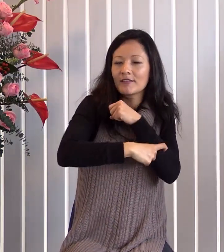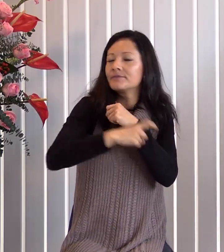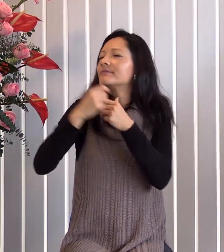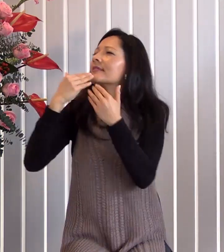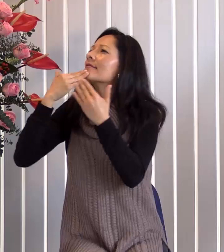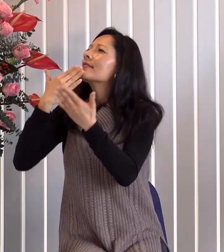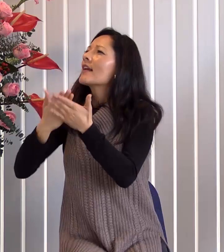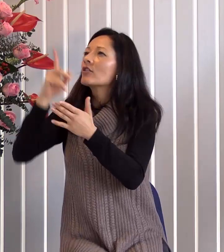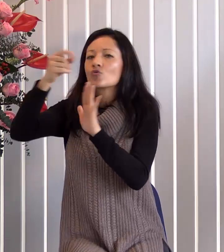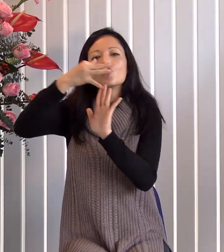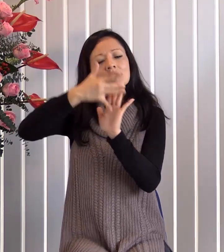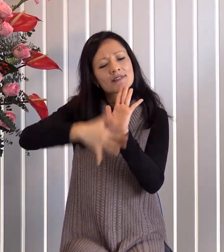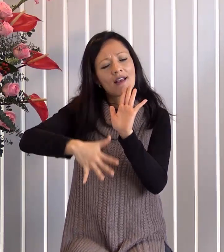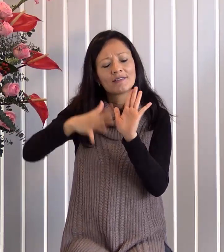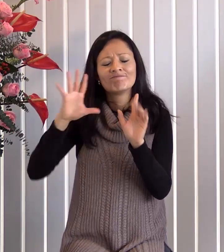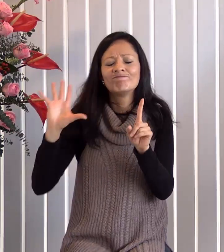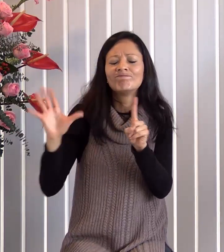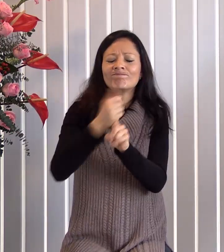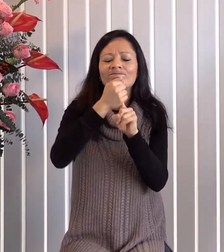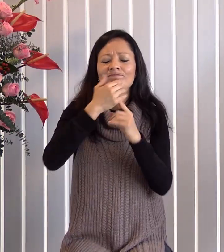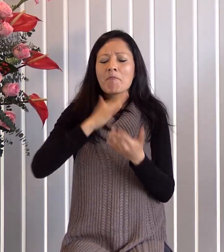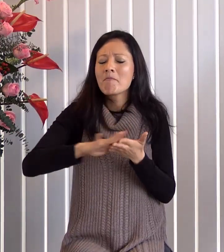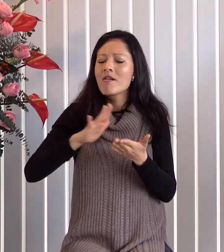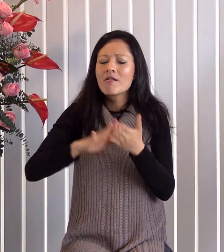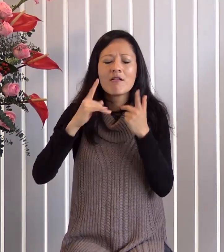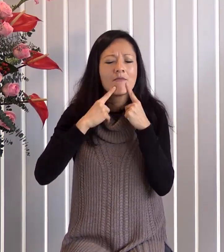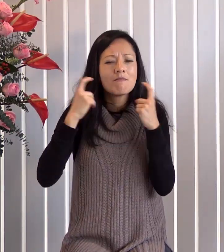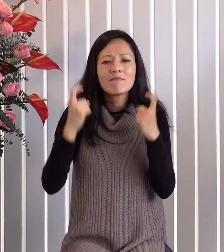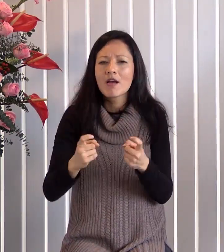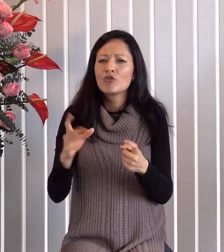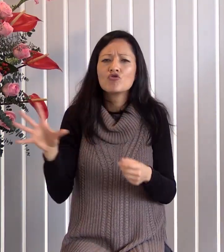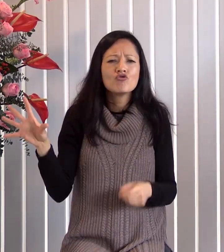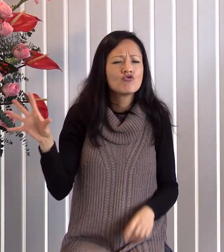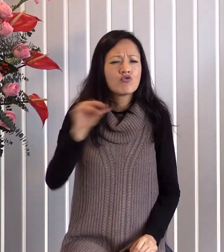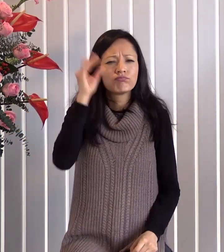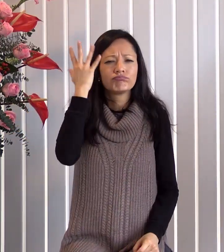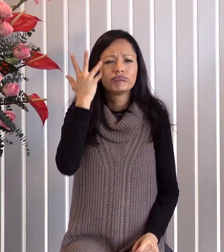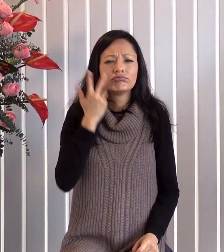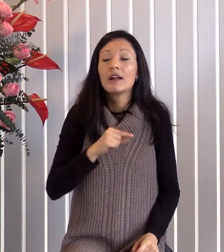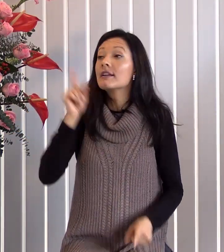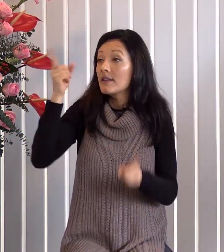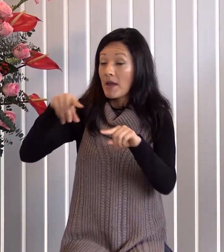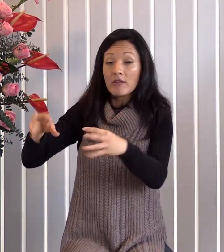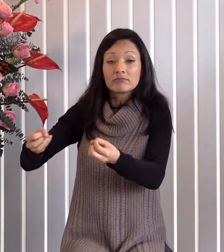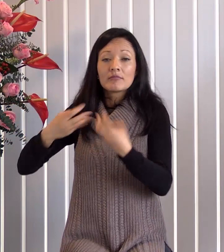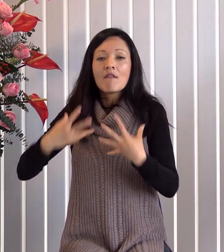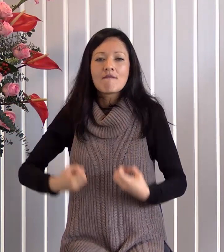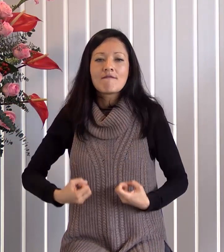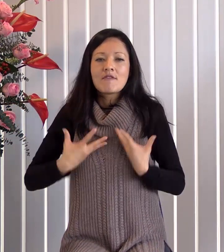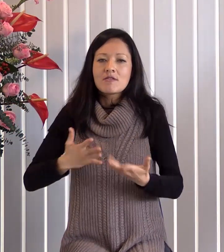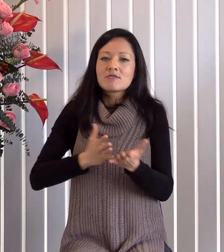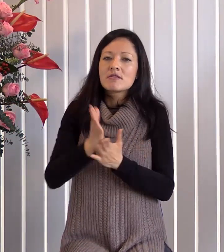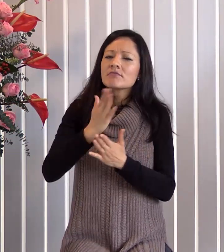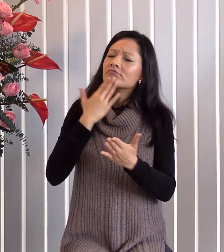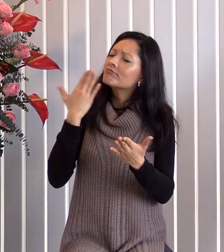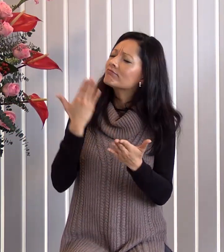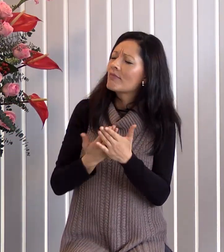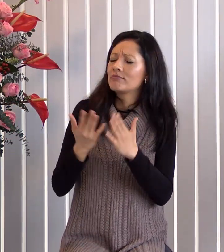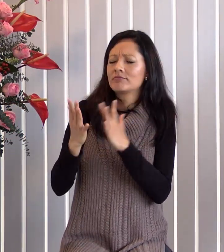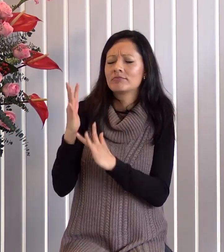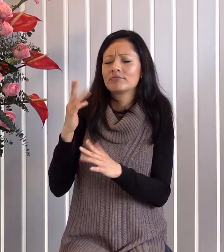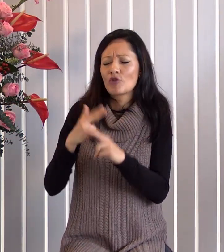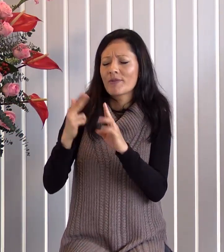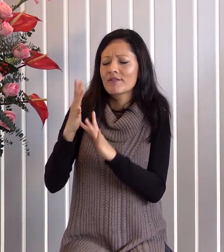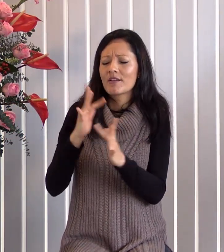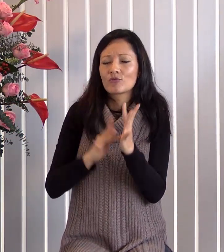tu sangre hay perdón de los pecados todas las veces y vida eterna, Señor. Gracias te damos en el